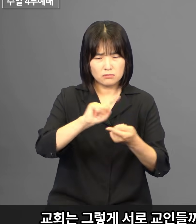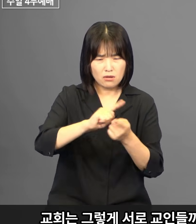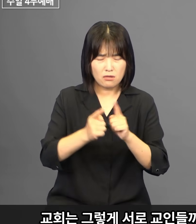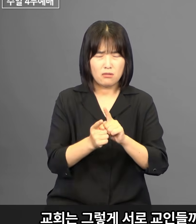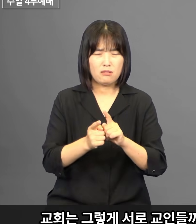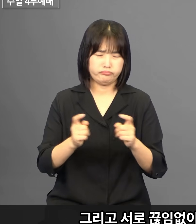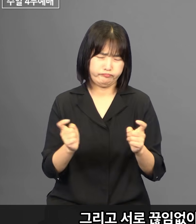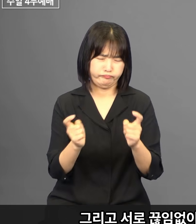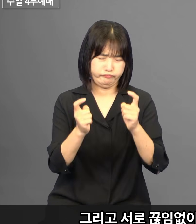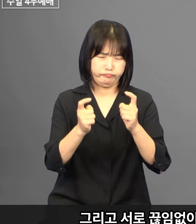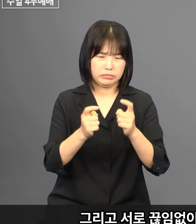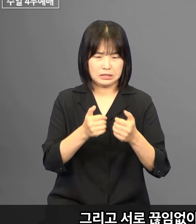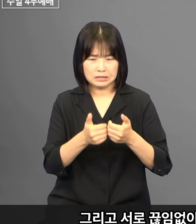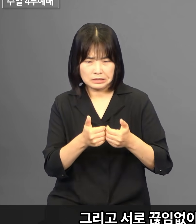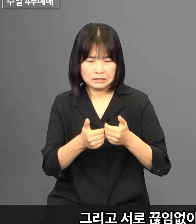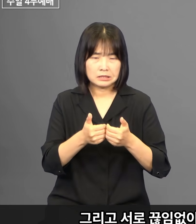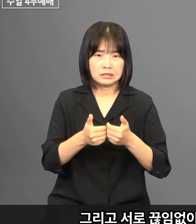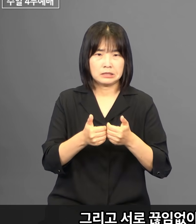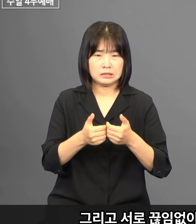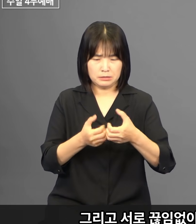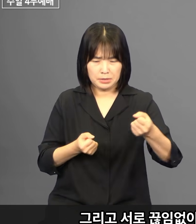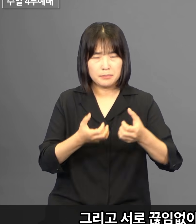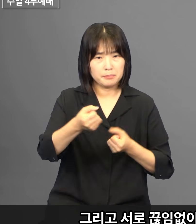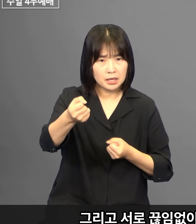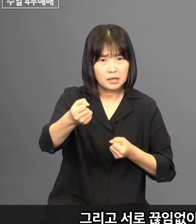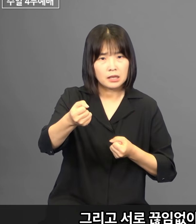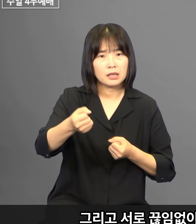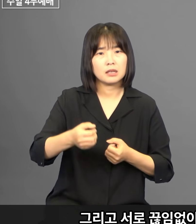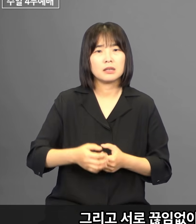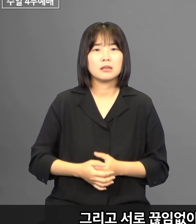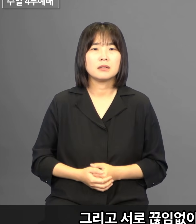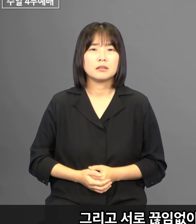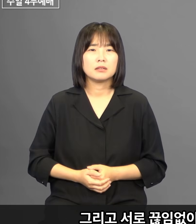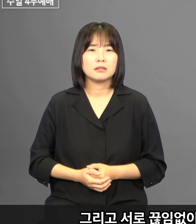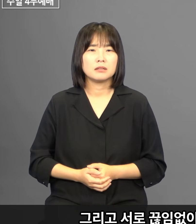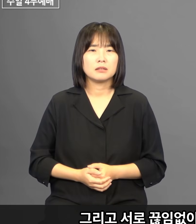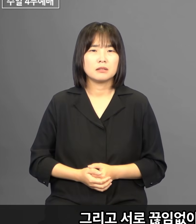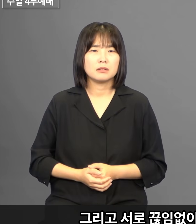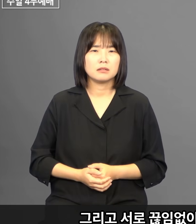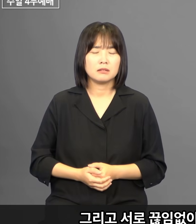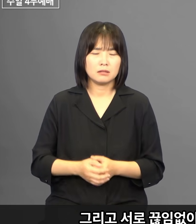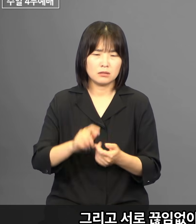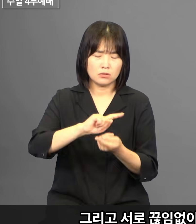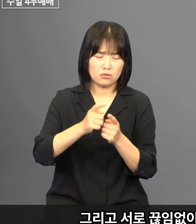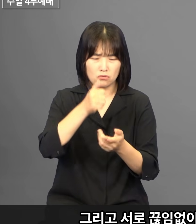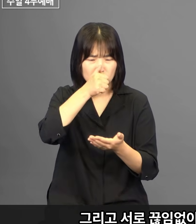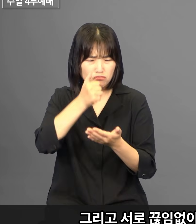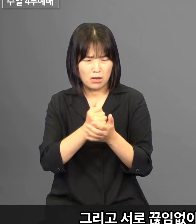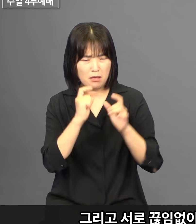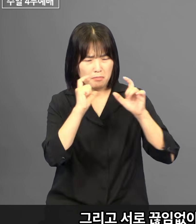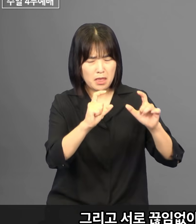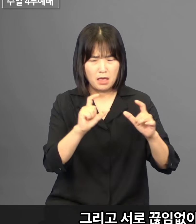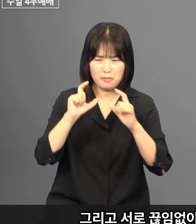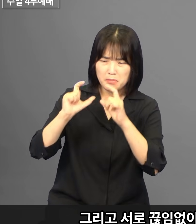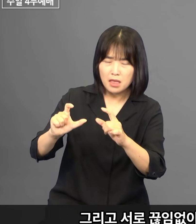분열하고 그리고 서로 끊임없이 서로 정죄하고